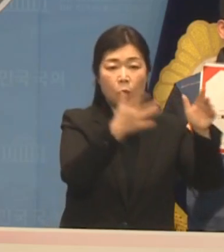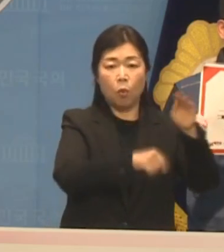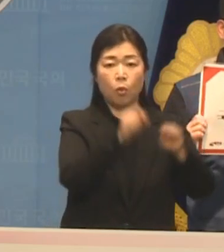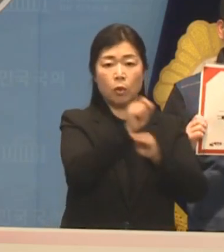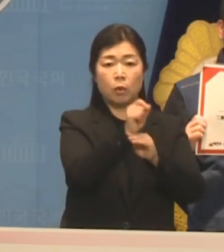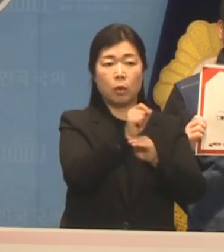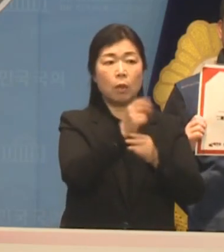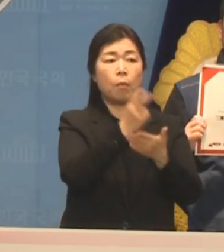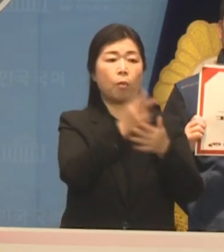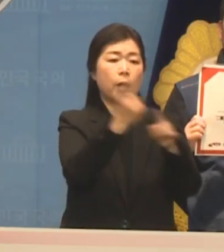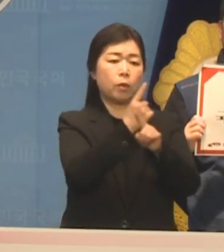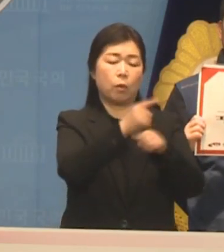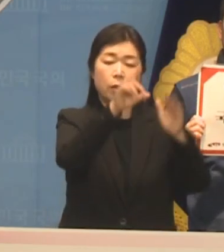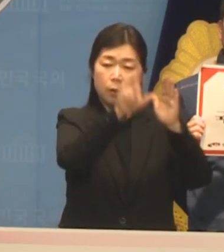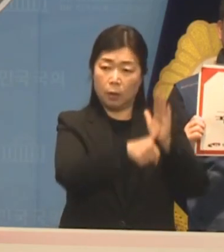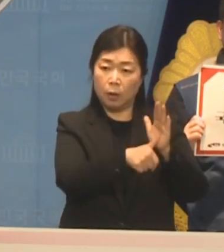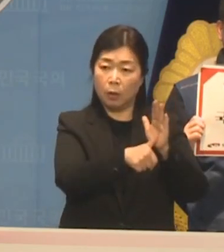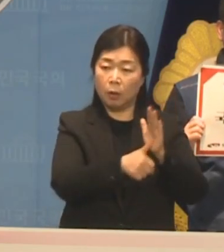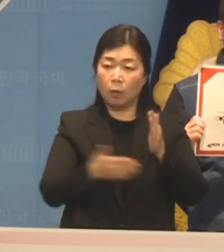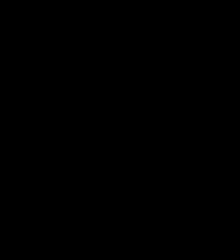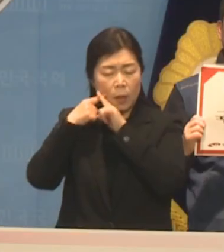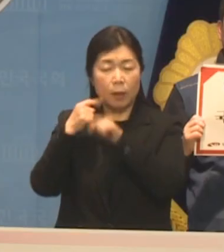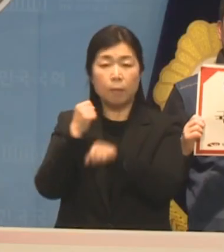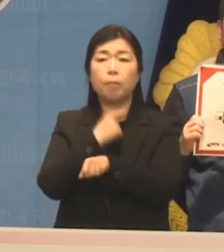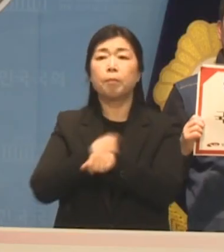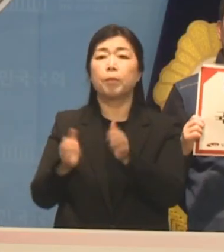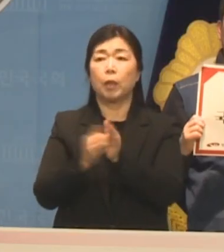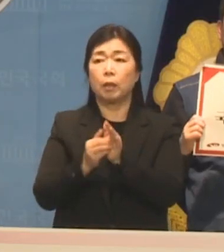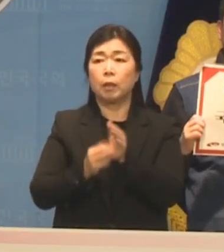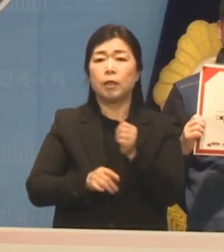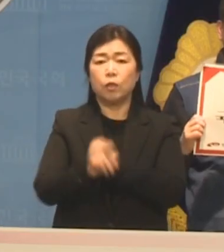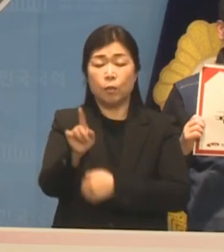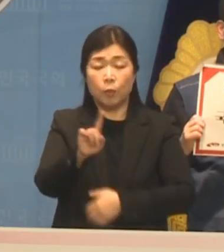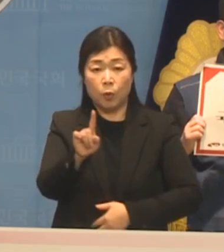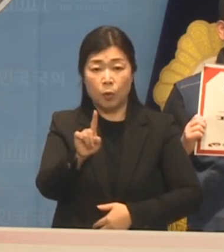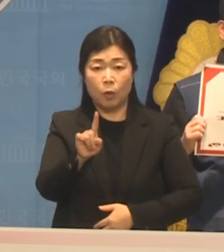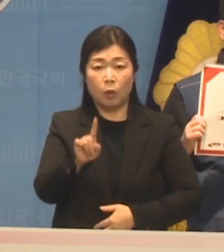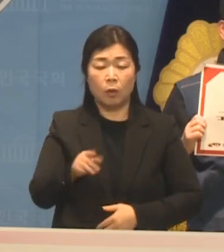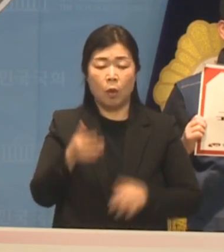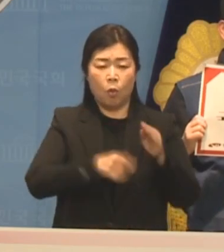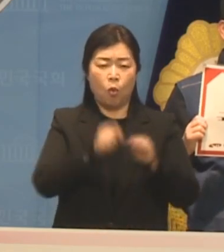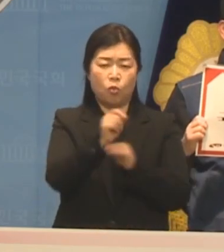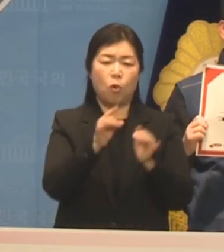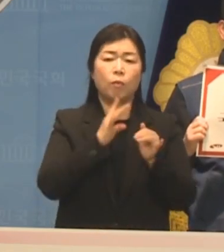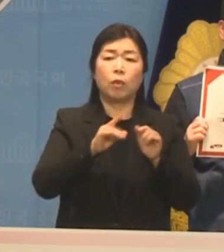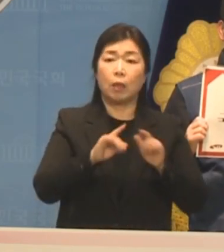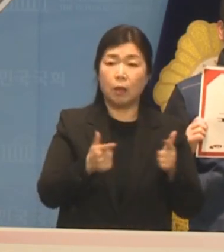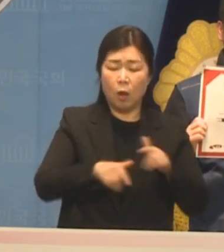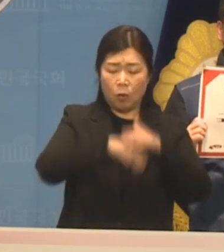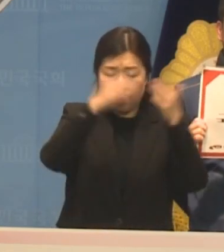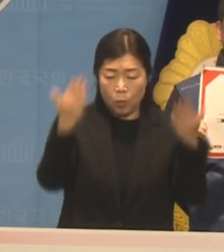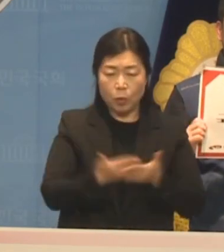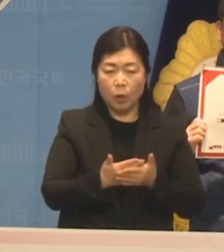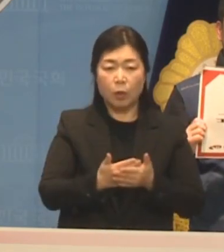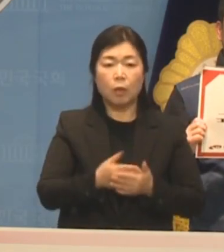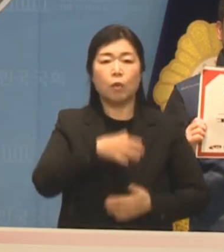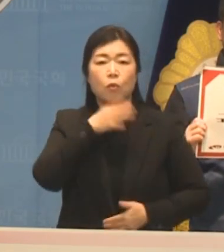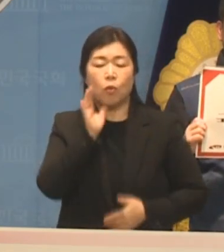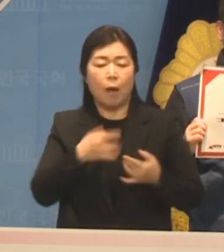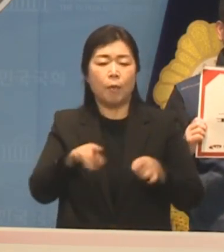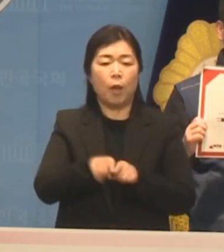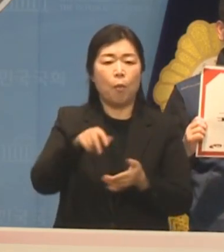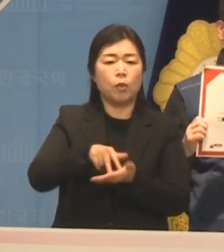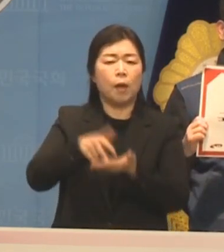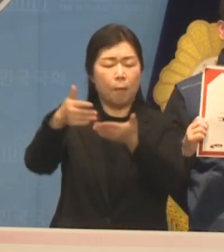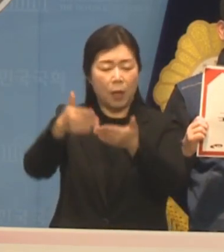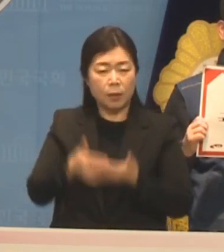개정 당시 우리 공무원 노동자들은 그 이유는 우리 공무원뿐만 아니라 국민 전체의 노후를 함께